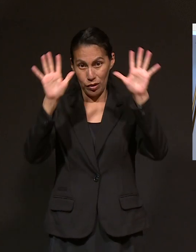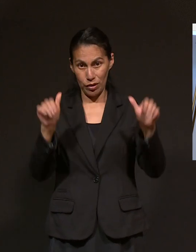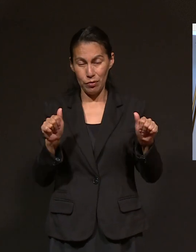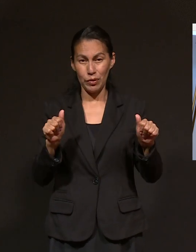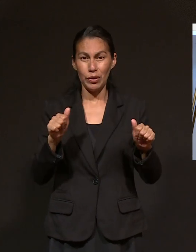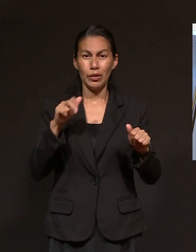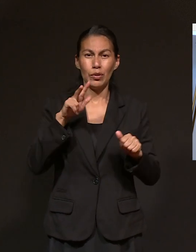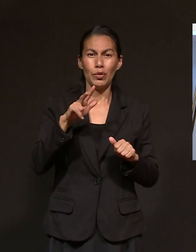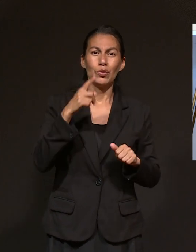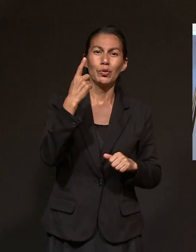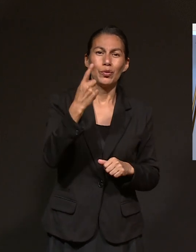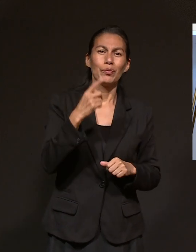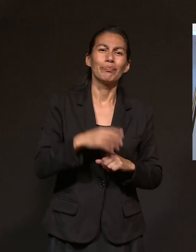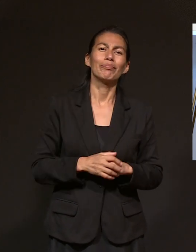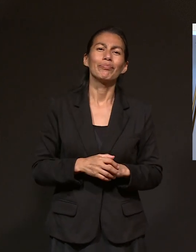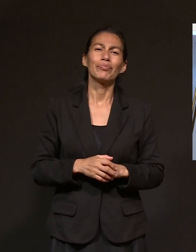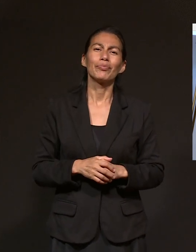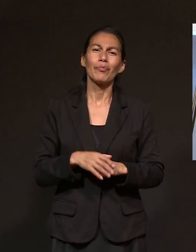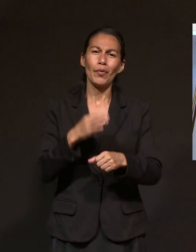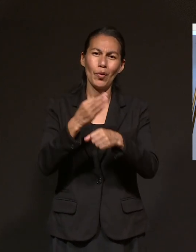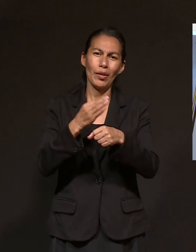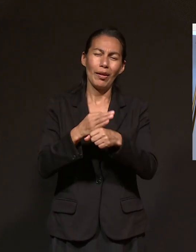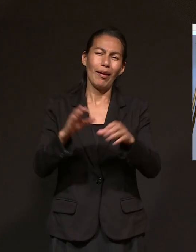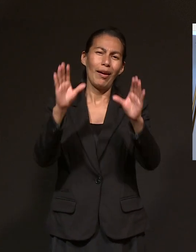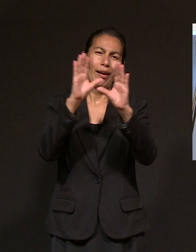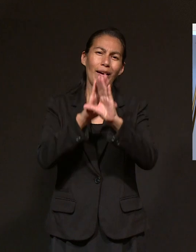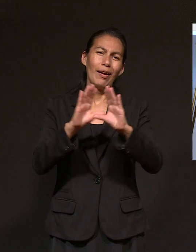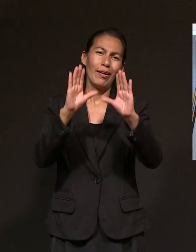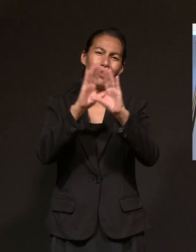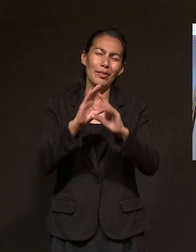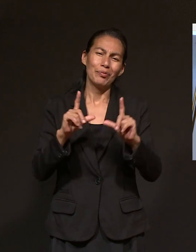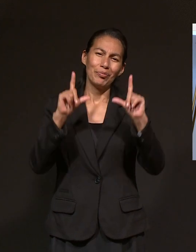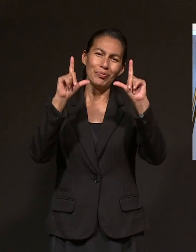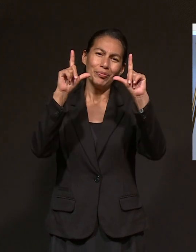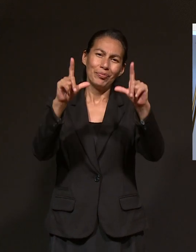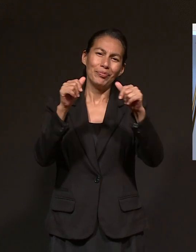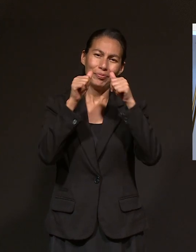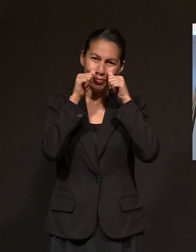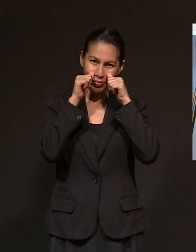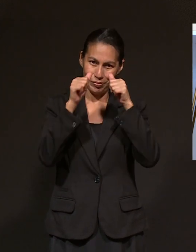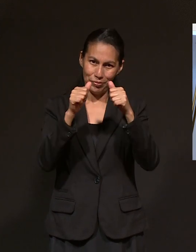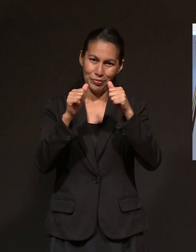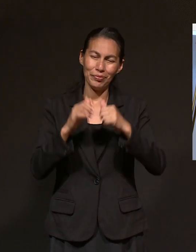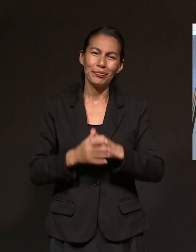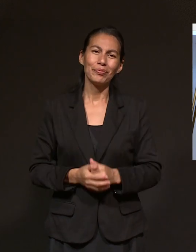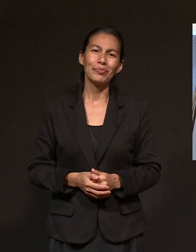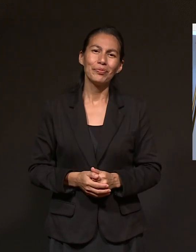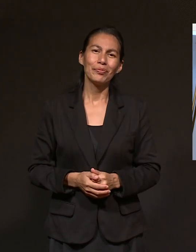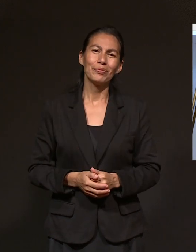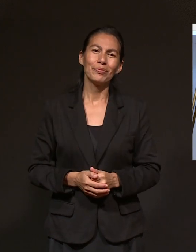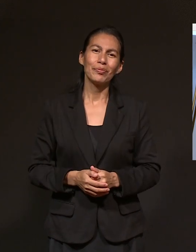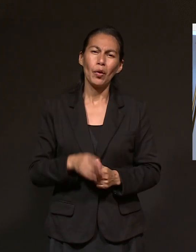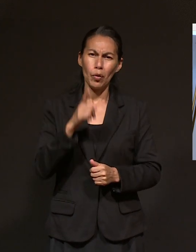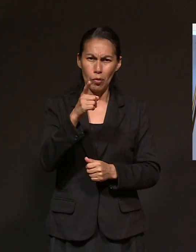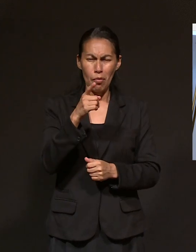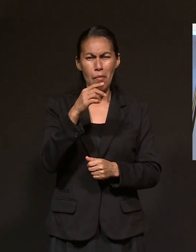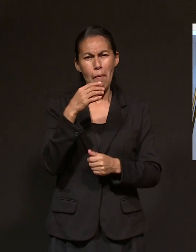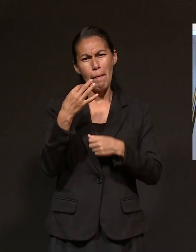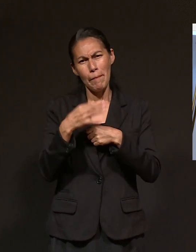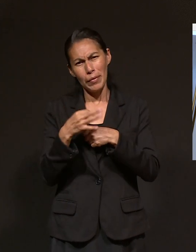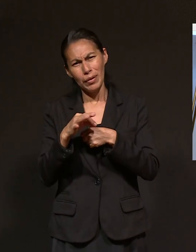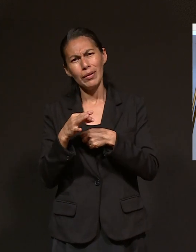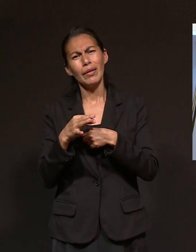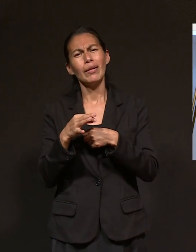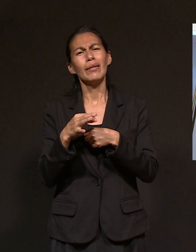18.1. Así que mientras escuchamos esta melodía, este canto de alabanza a Dios,